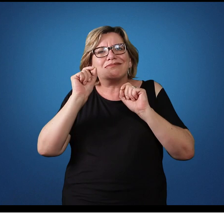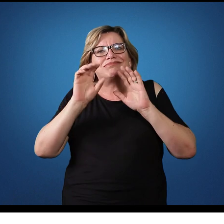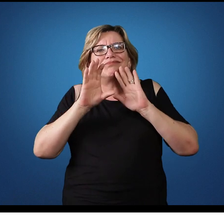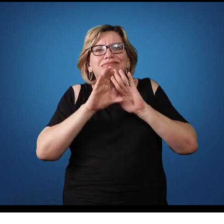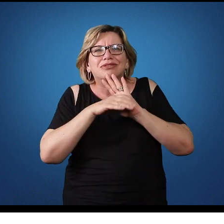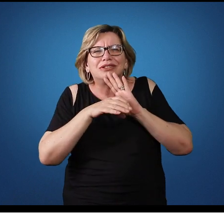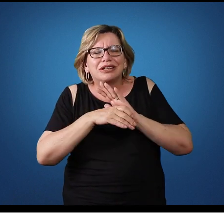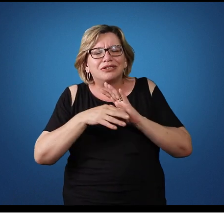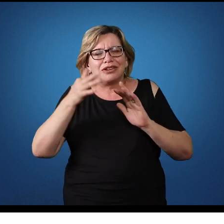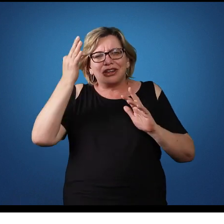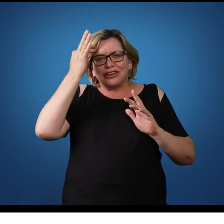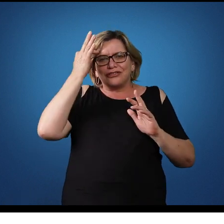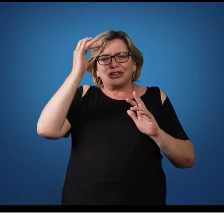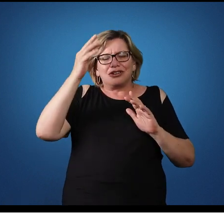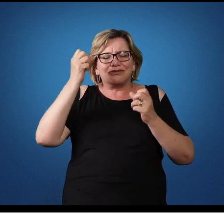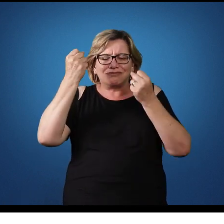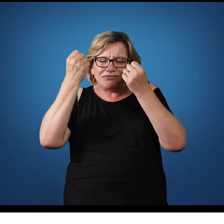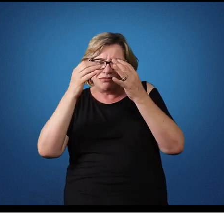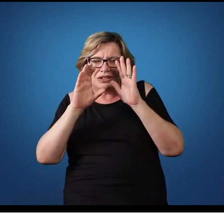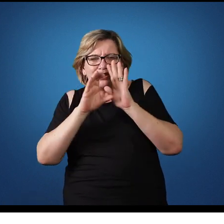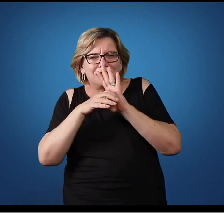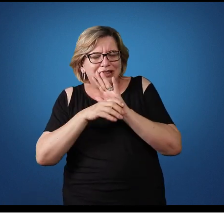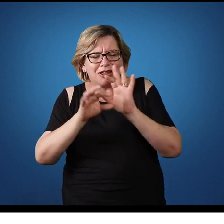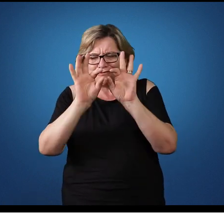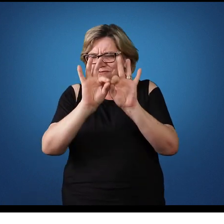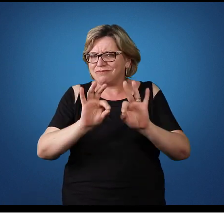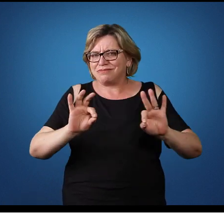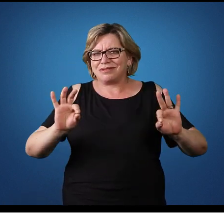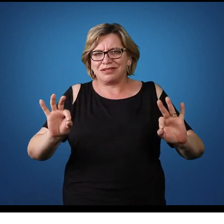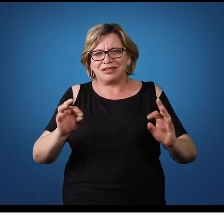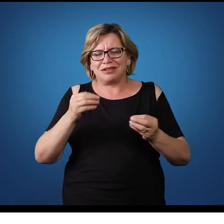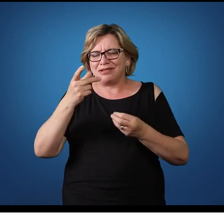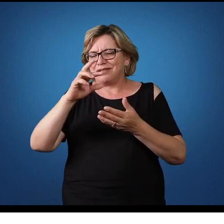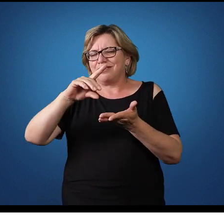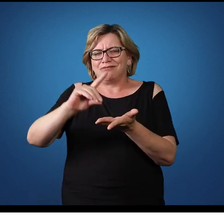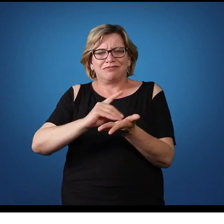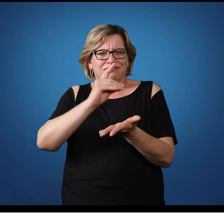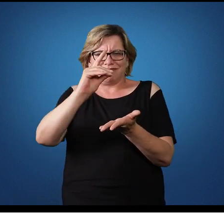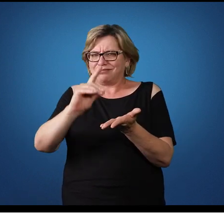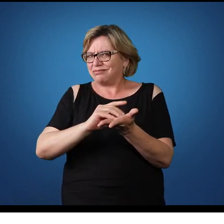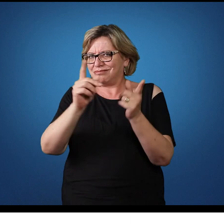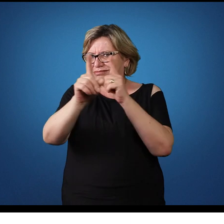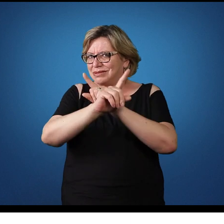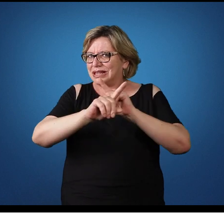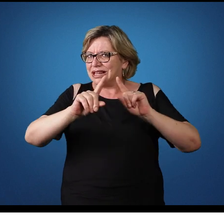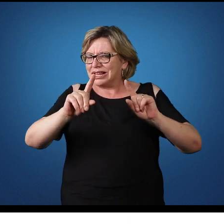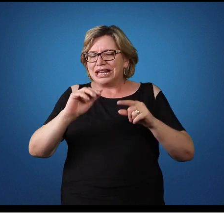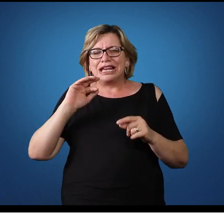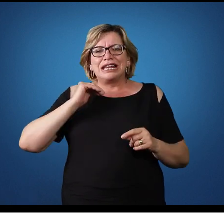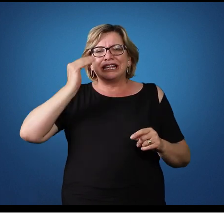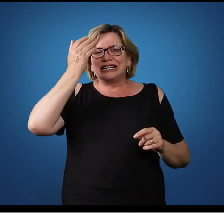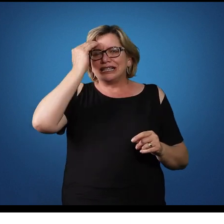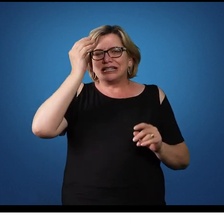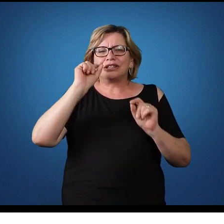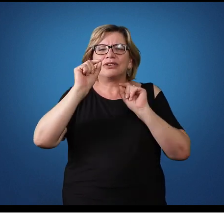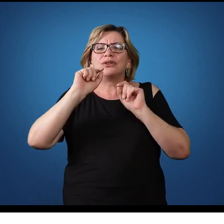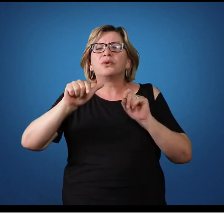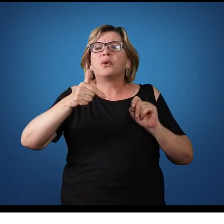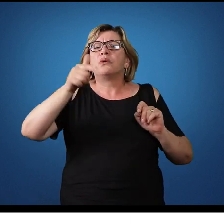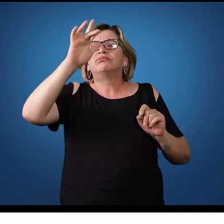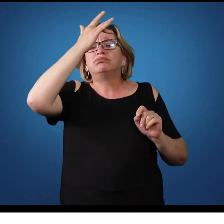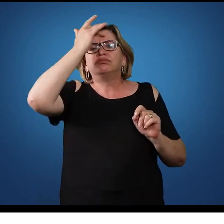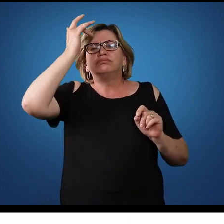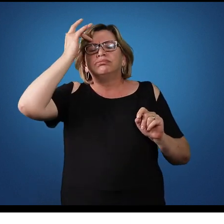Quando filósofos falam de definição, não é simplesmente uma definição de dicionário, não é simplesmente ir entender o que é que outras